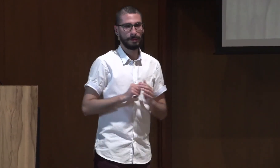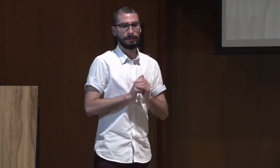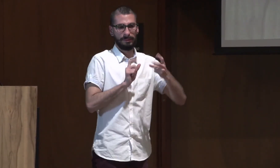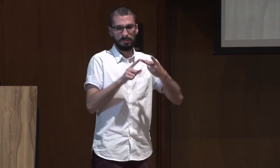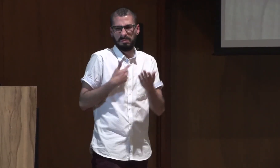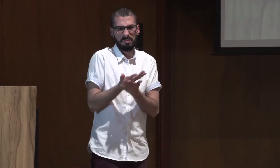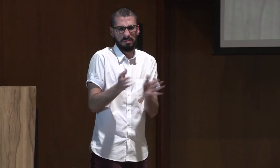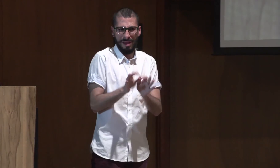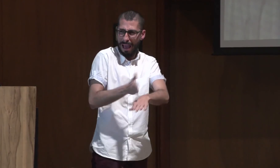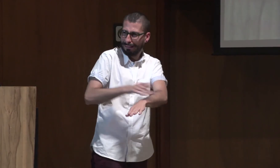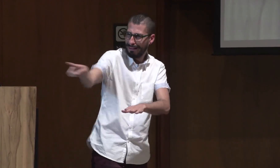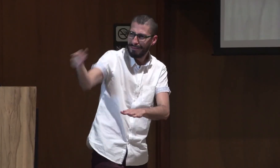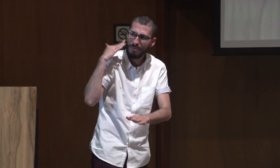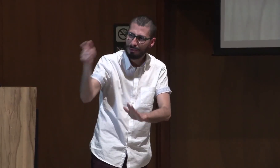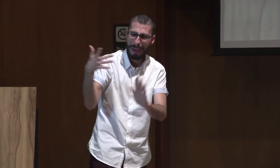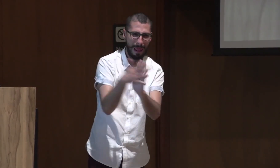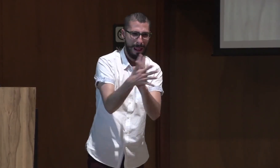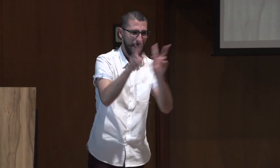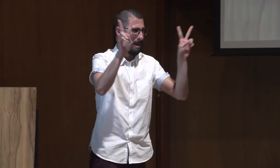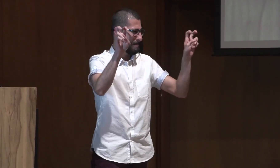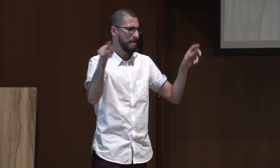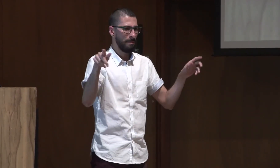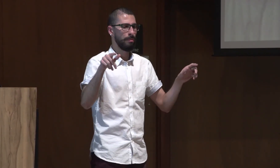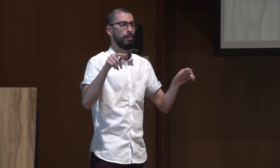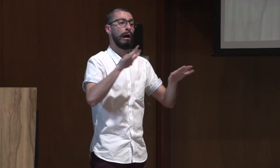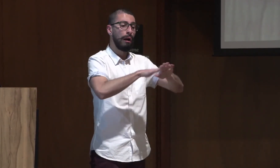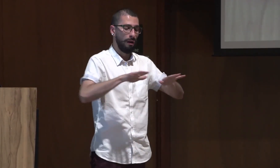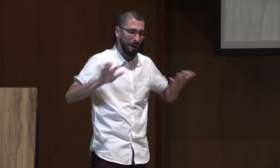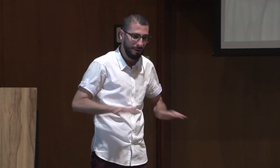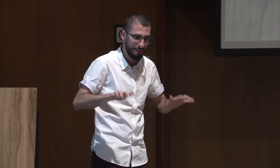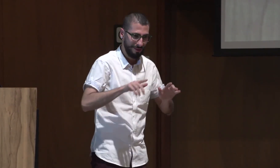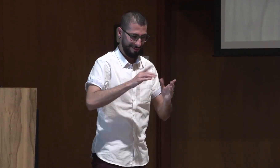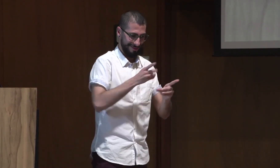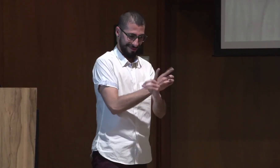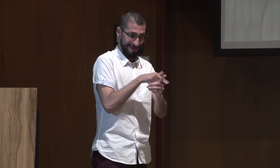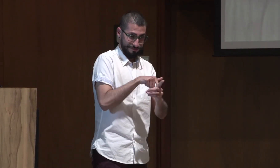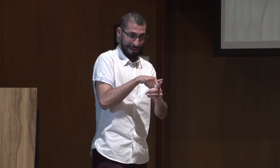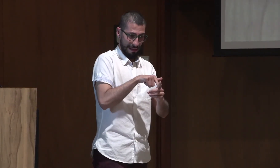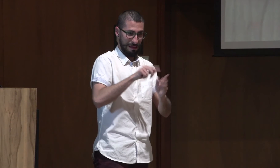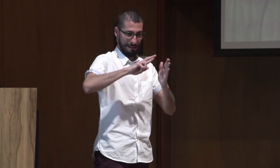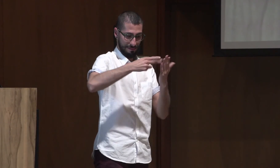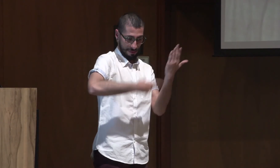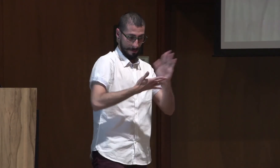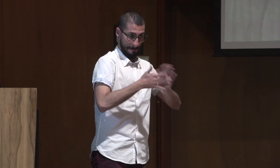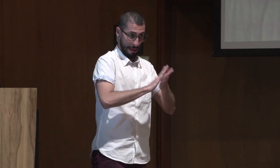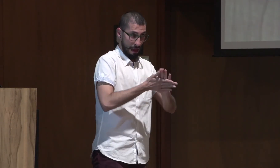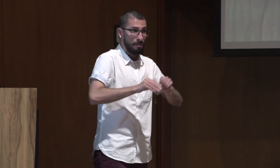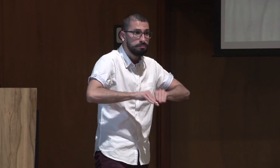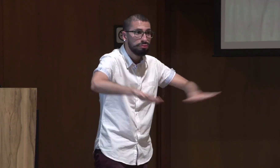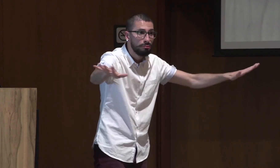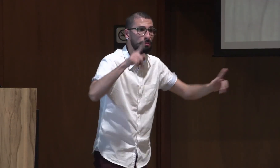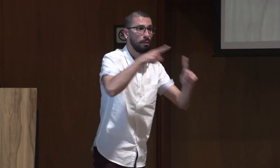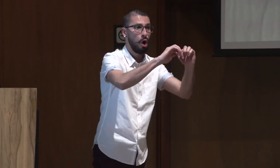través de la mediación que realizó María Isabel para que pudiéramos contar con este espacio, y como comentaba un poco Natalia, el DVD